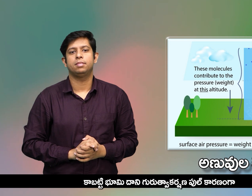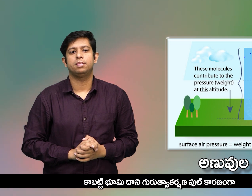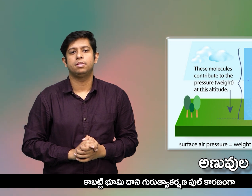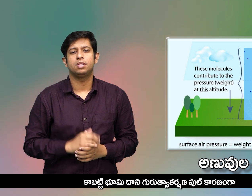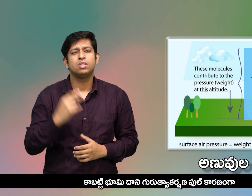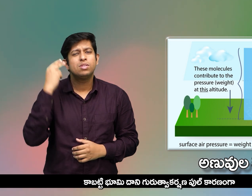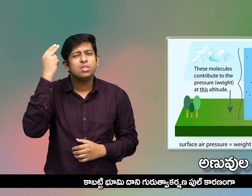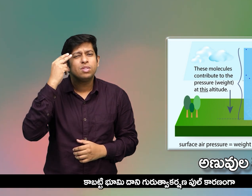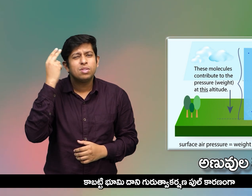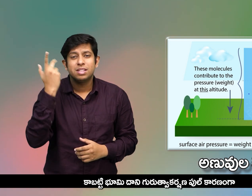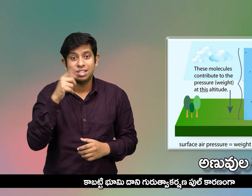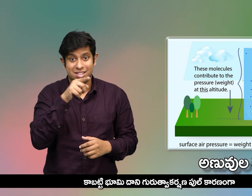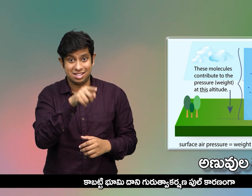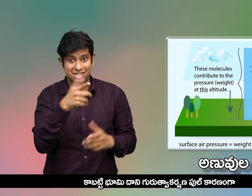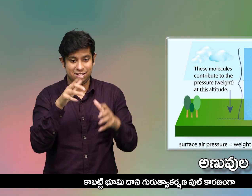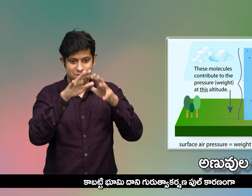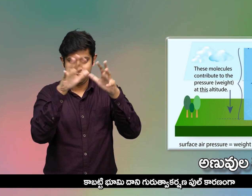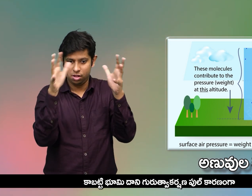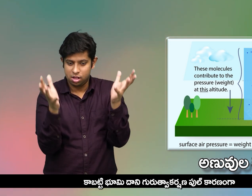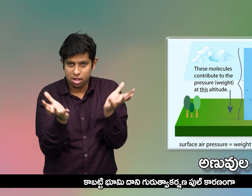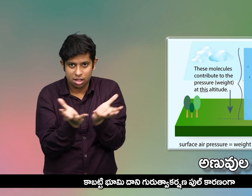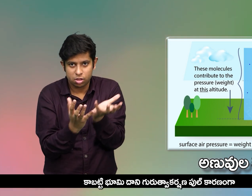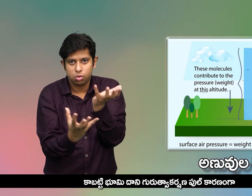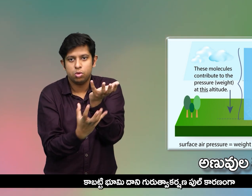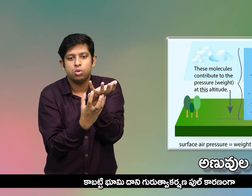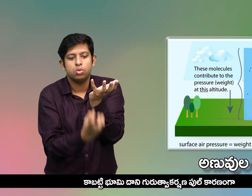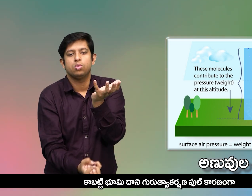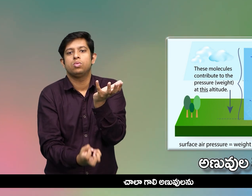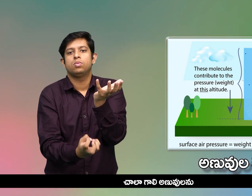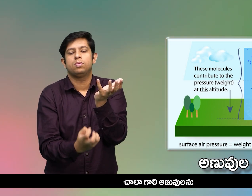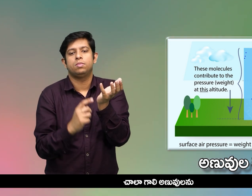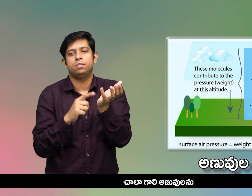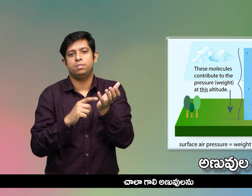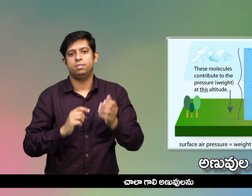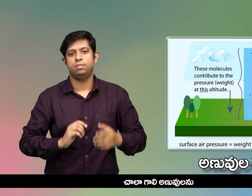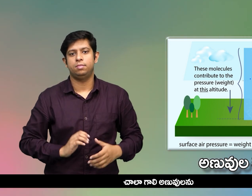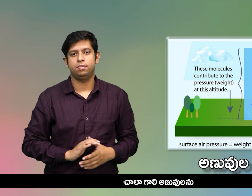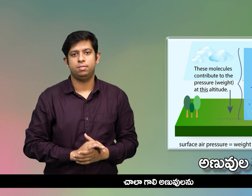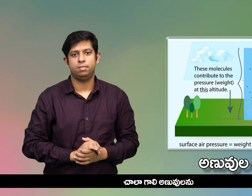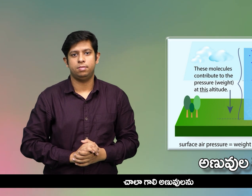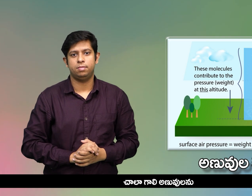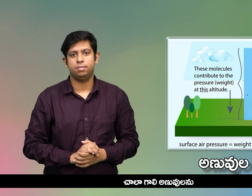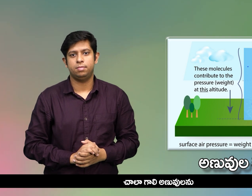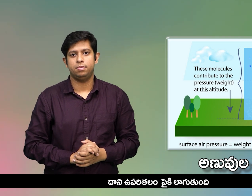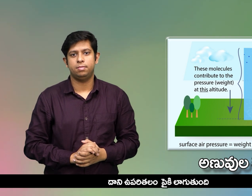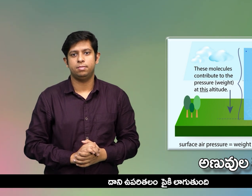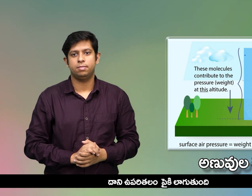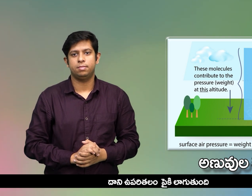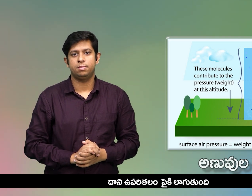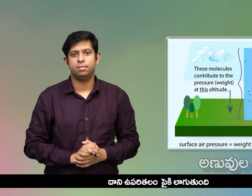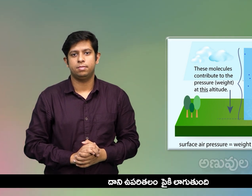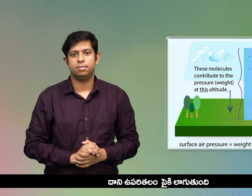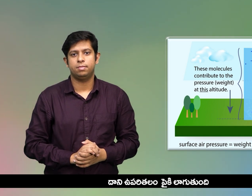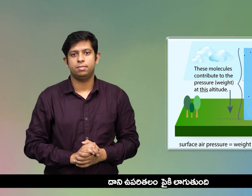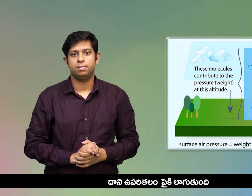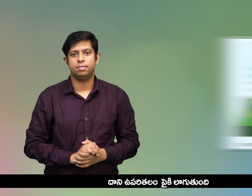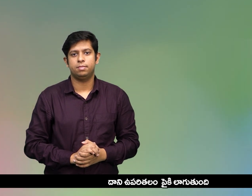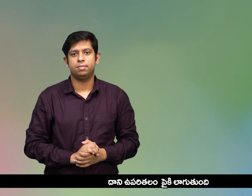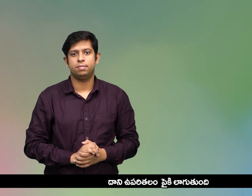కాబట్టి భూమి దాని గురుత్వాకర్షణ పుల్ కారణంగా చాలా గాలి అణువులను దాని ఉపరితలం పైకి